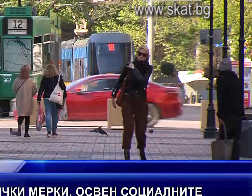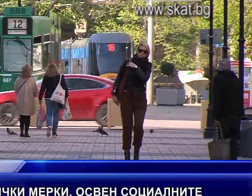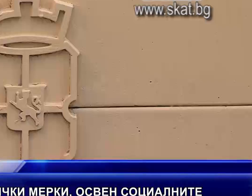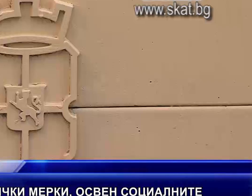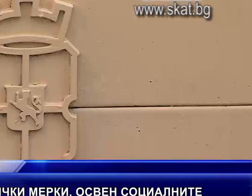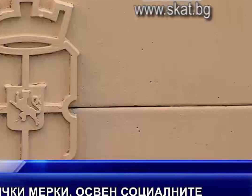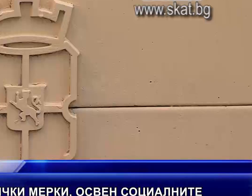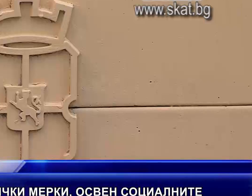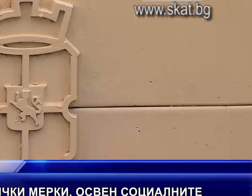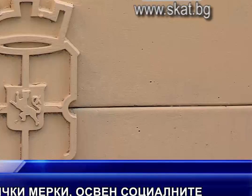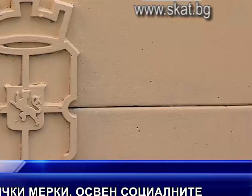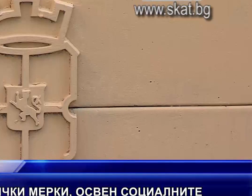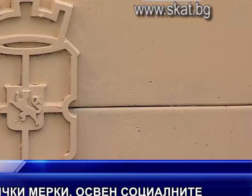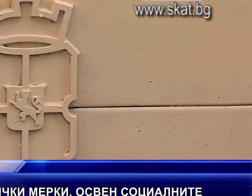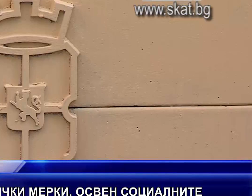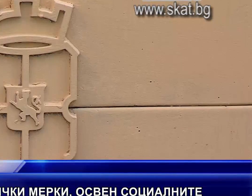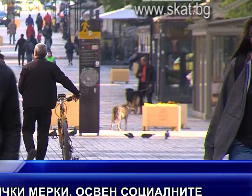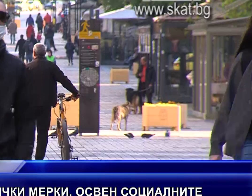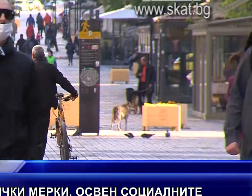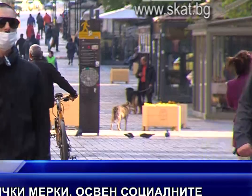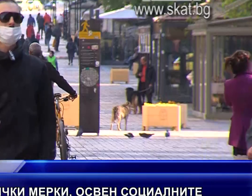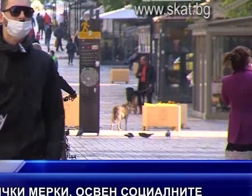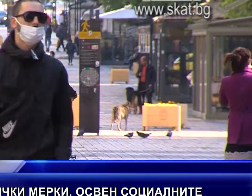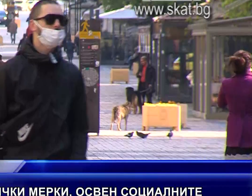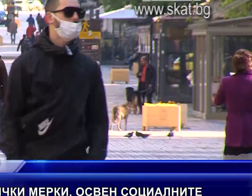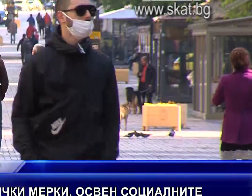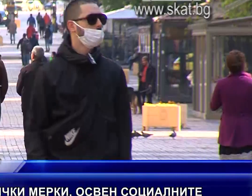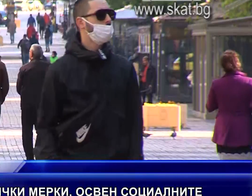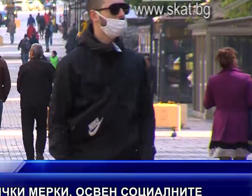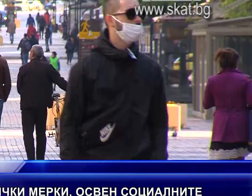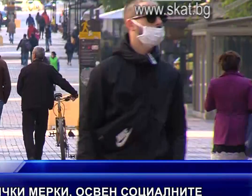седмици за безработните, социално слабите семейства, удължаване на някои срокове за плащания.